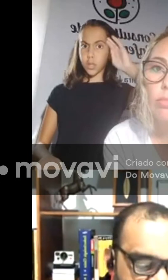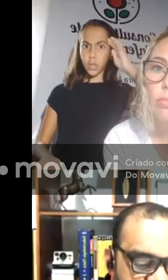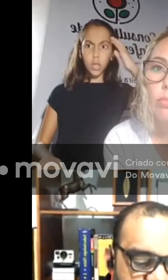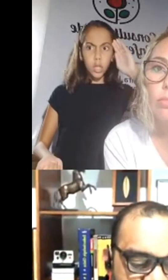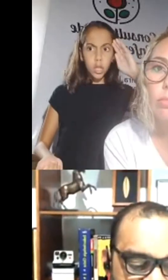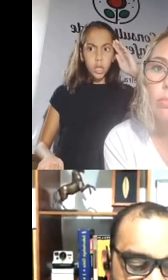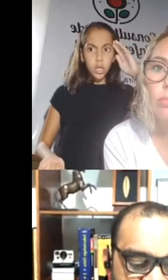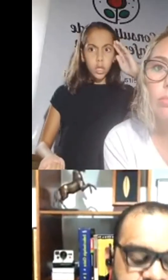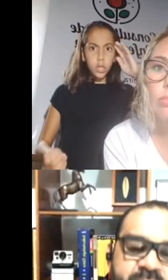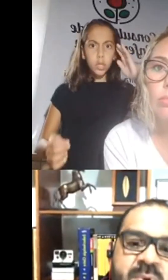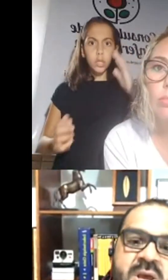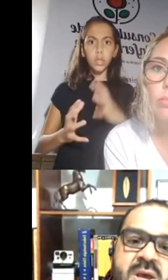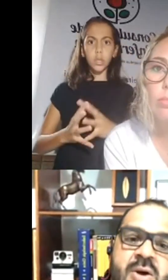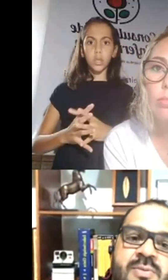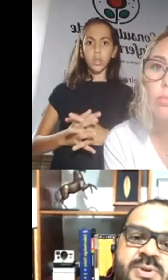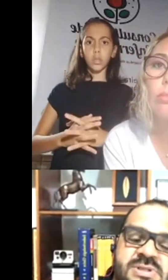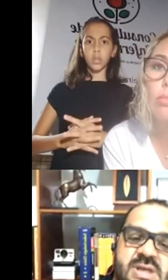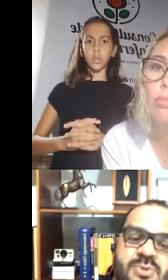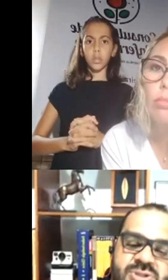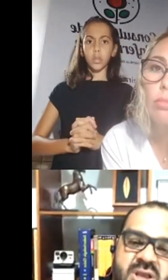Precisamos ter